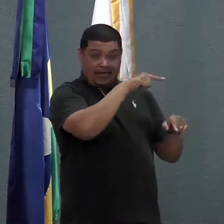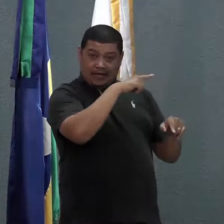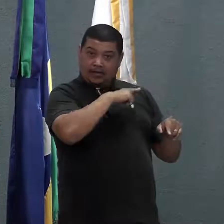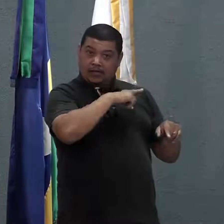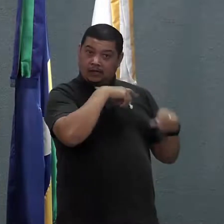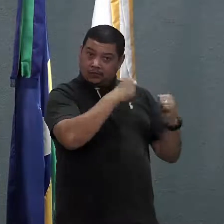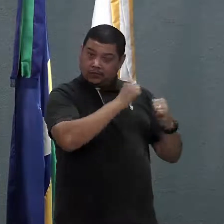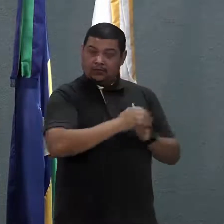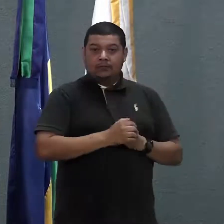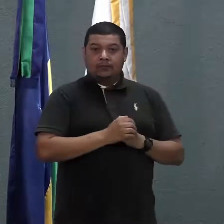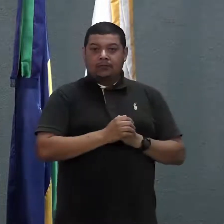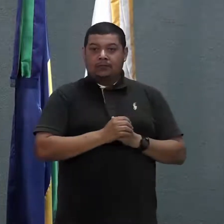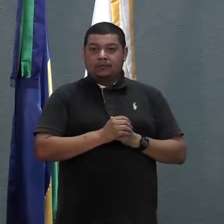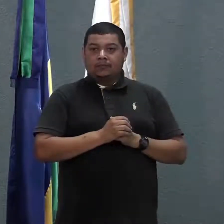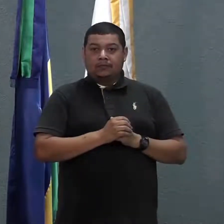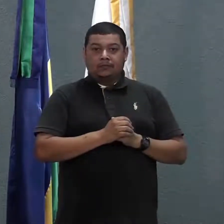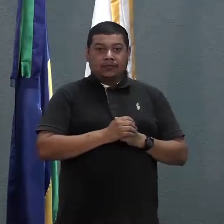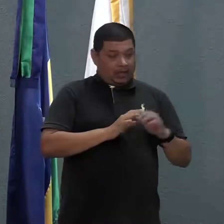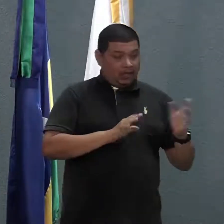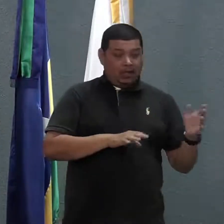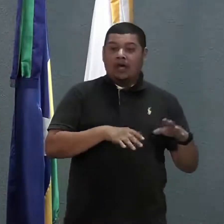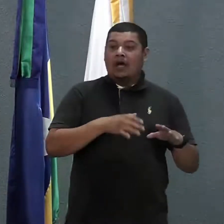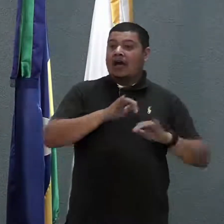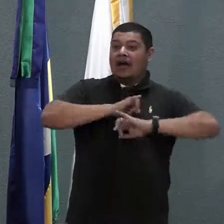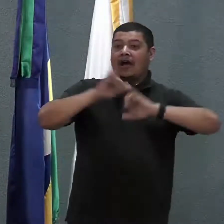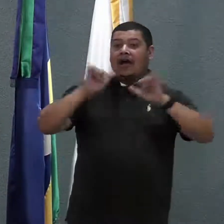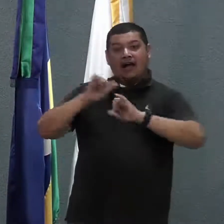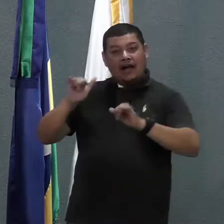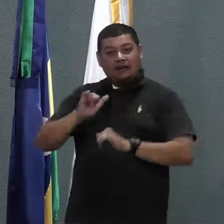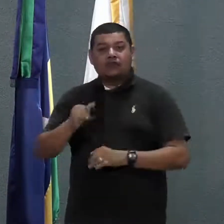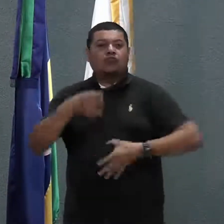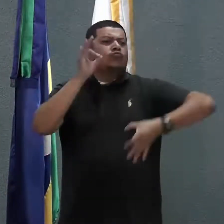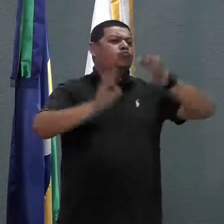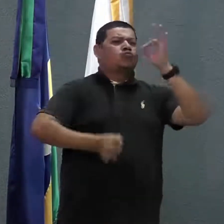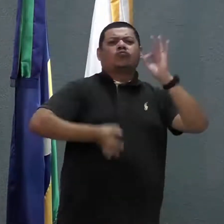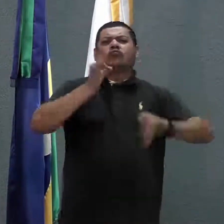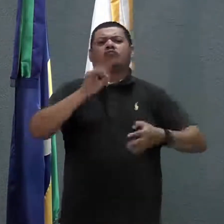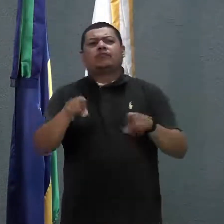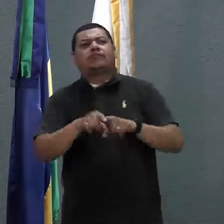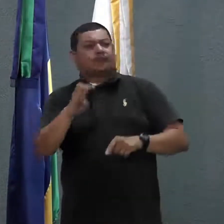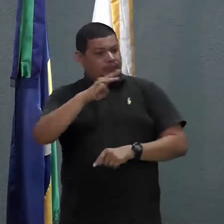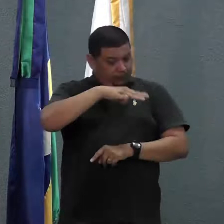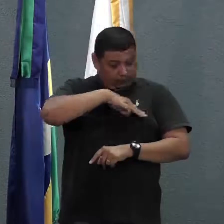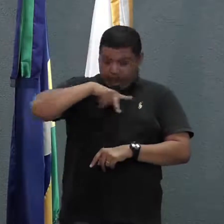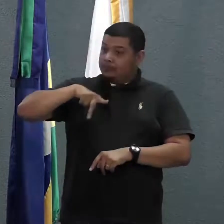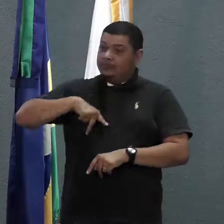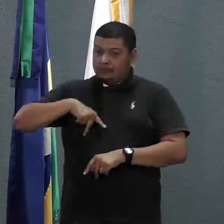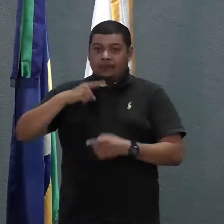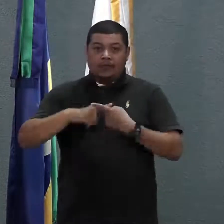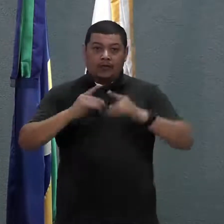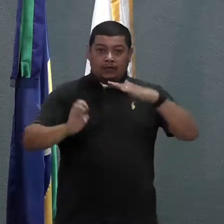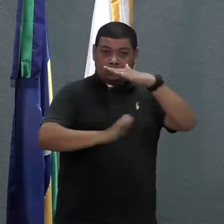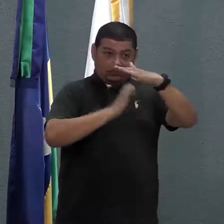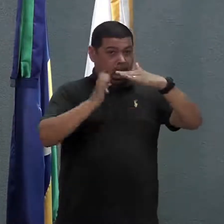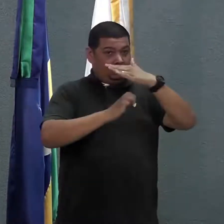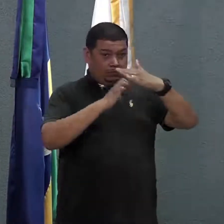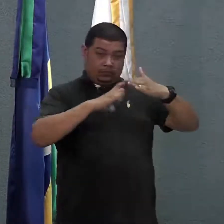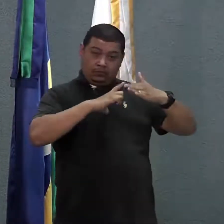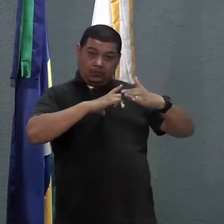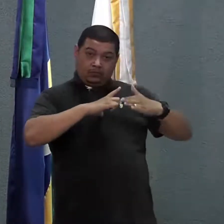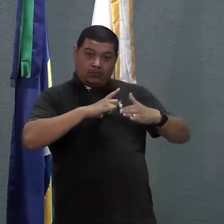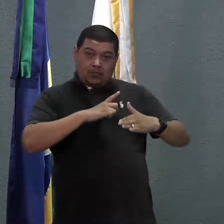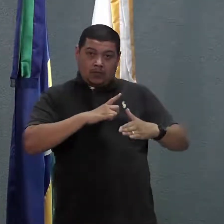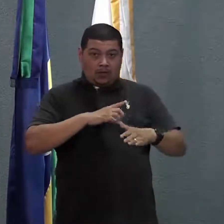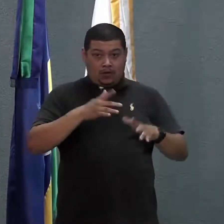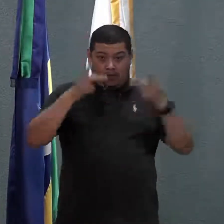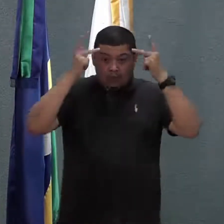de uma forma ou de outra, acionar Ministério Público, Justiça, para quê? Para que essas empresas arquem com os prejuízos que elas